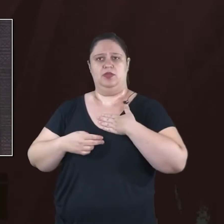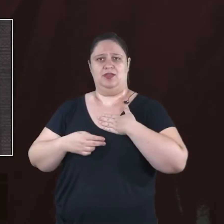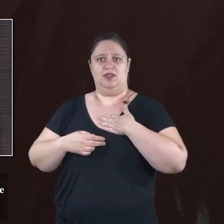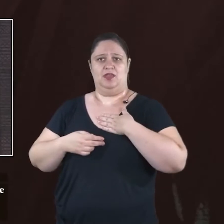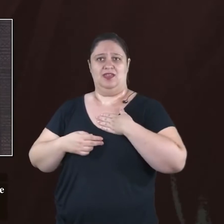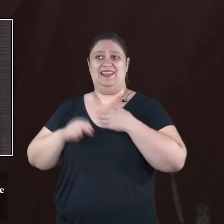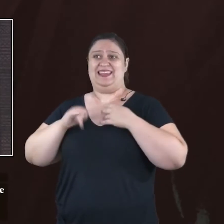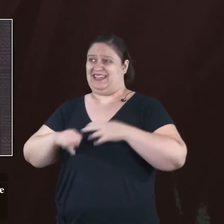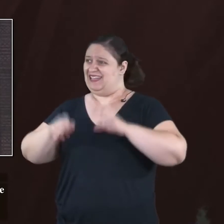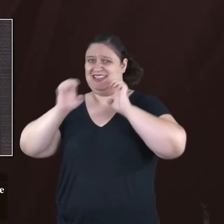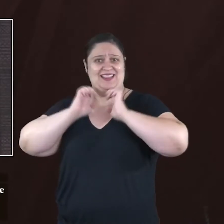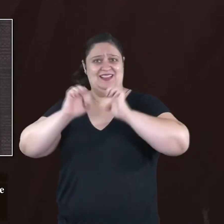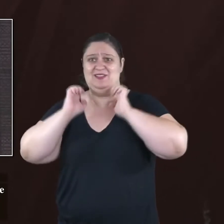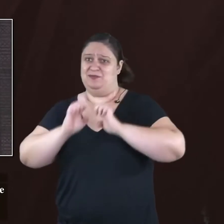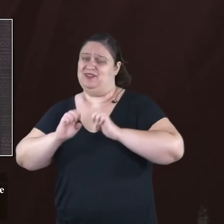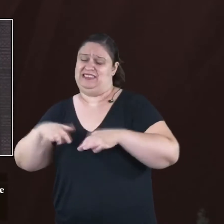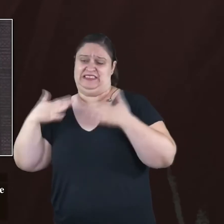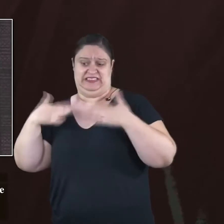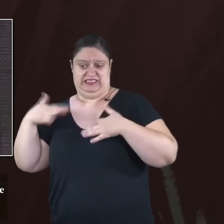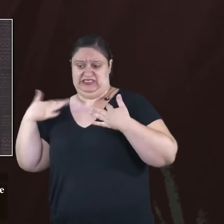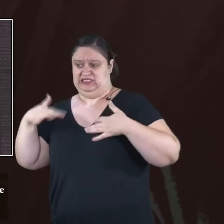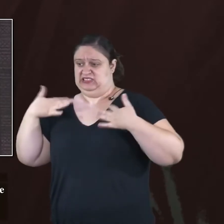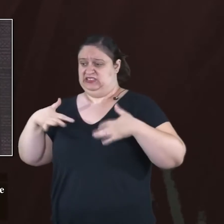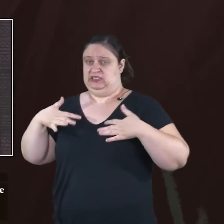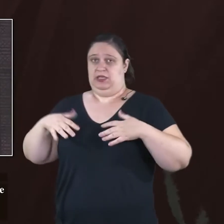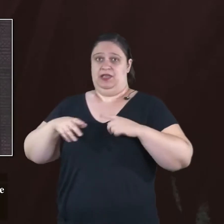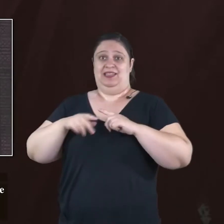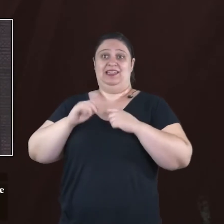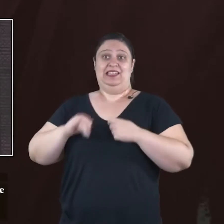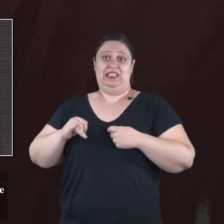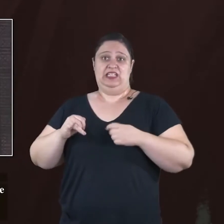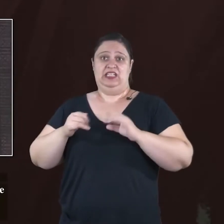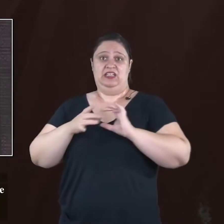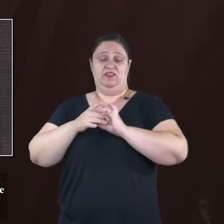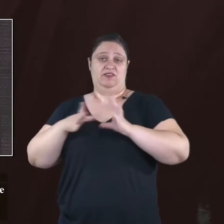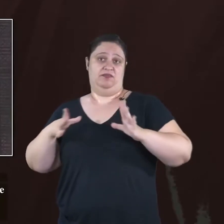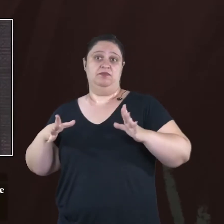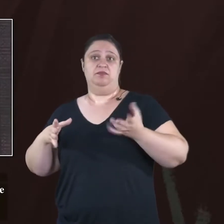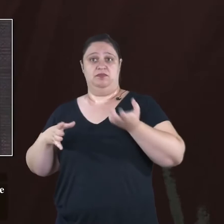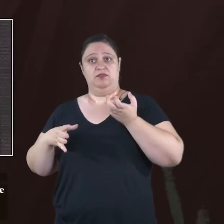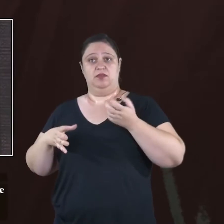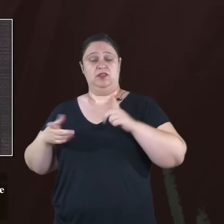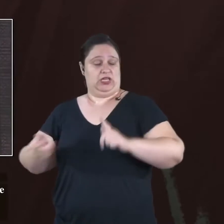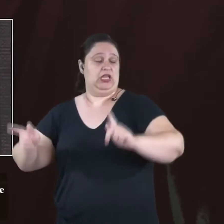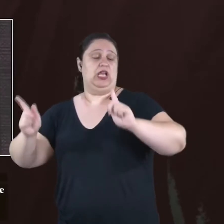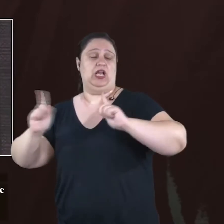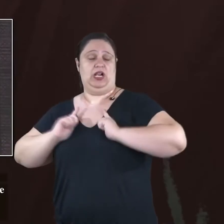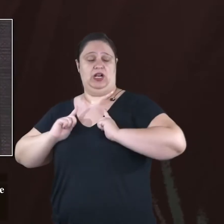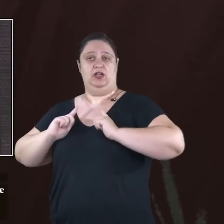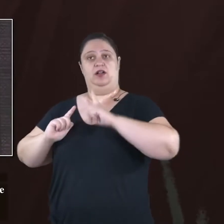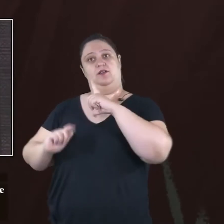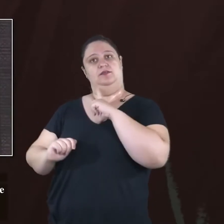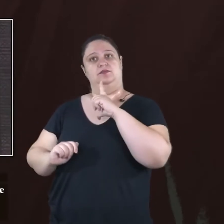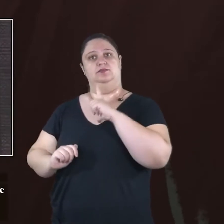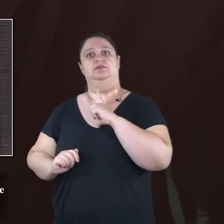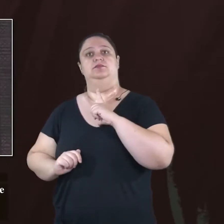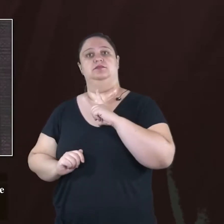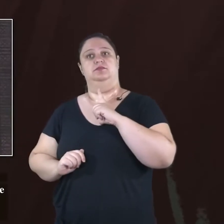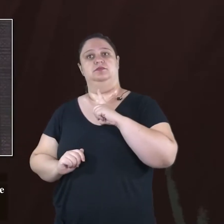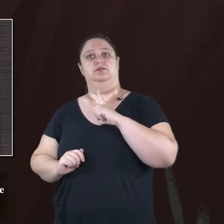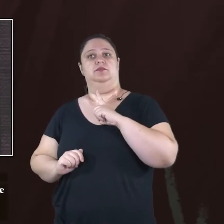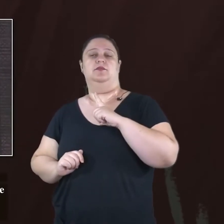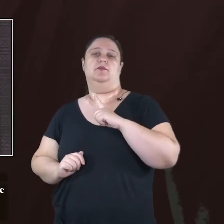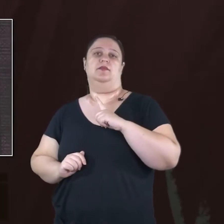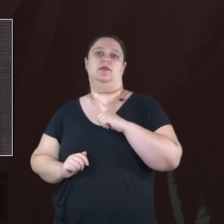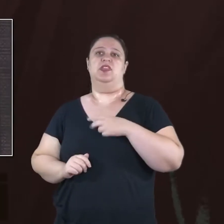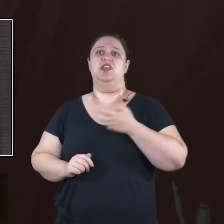pregar o Evangelho. Mas se eu faço de livre vontade, tenho galardão. Irmãos, é o galardão que nós buscamos. Hoje nós não buscamos